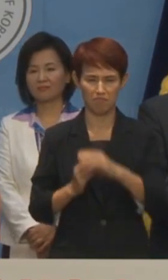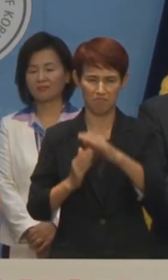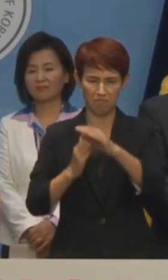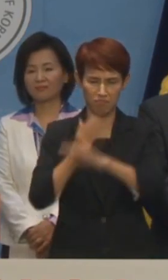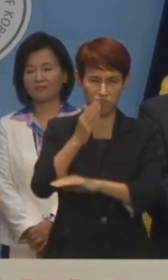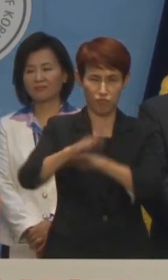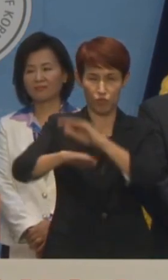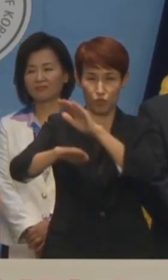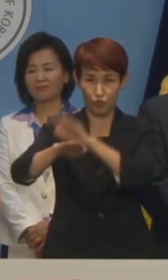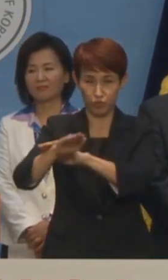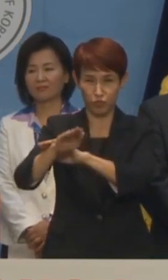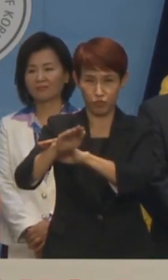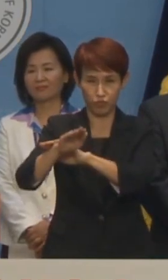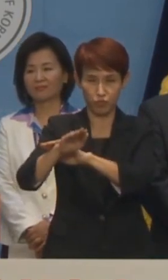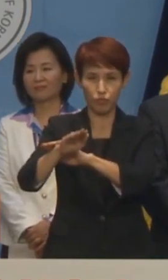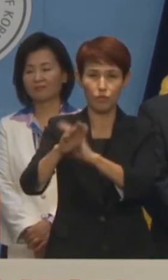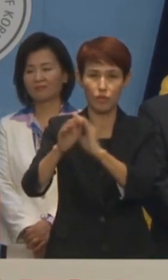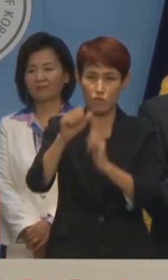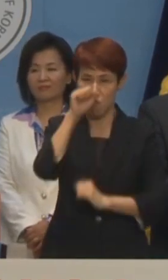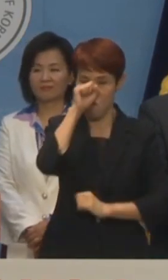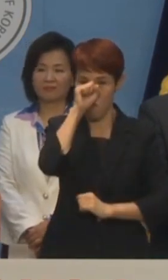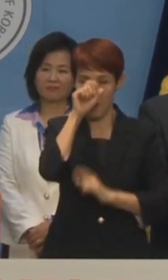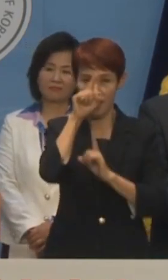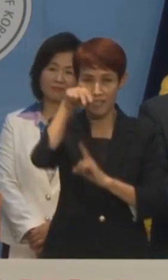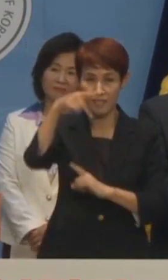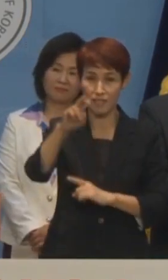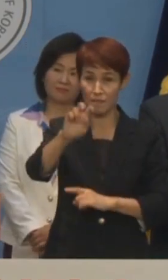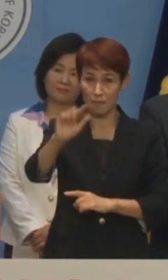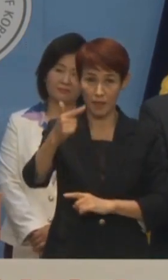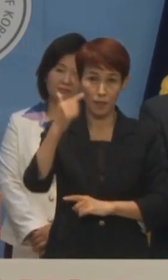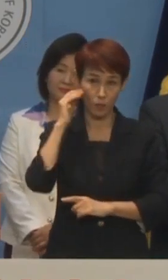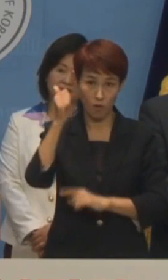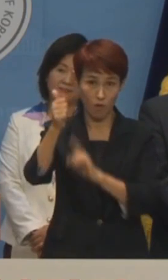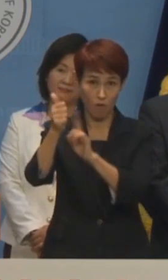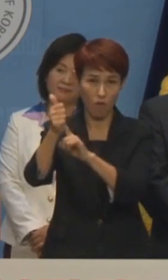있는 이승만 대통령조차도